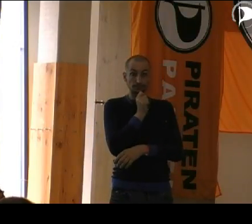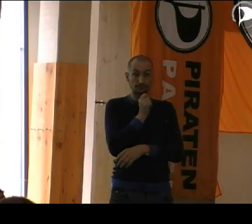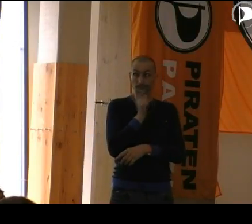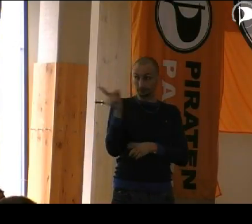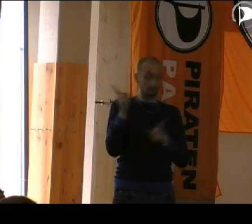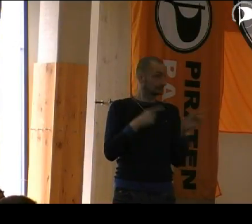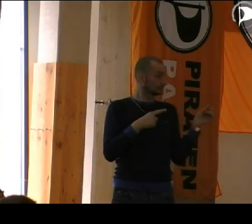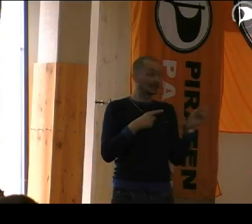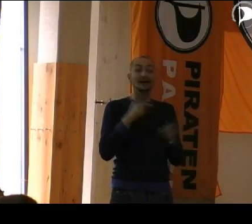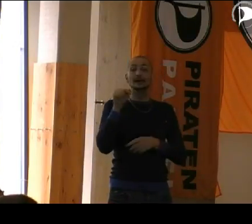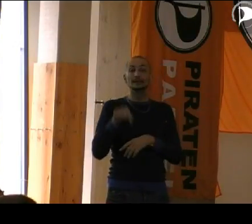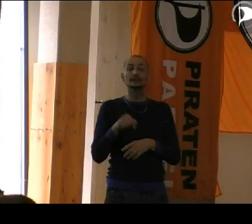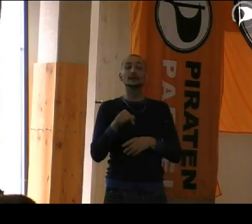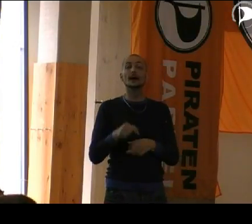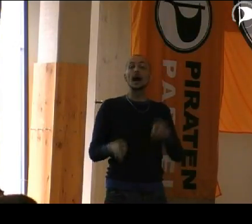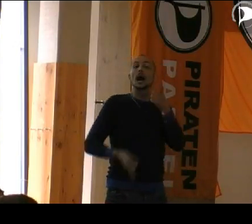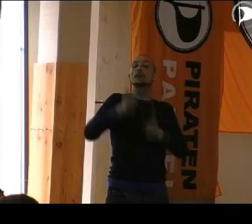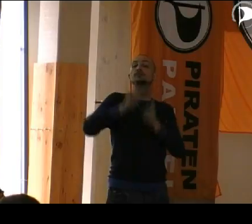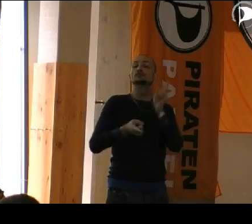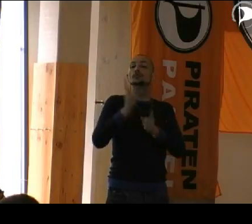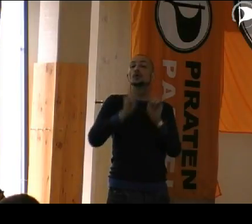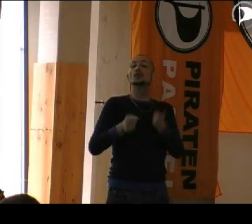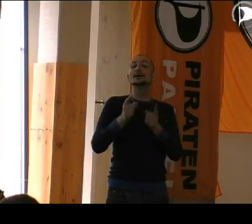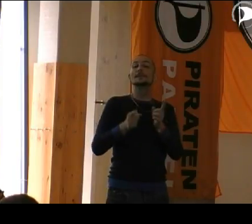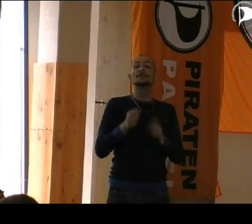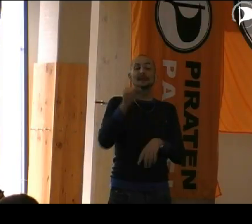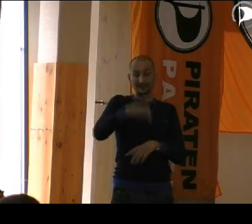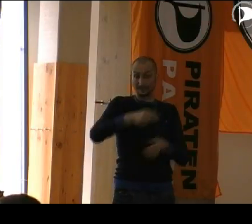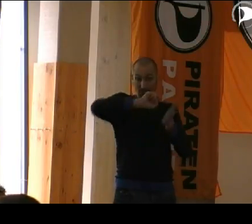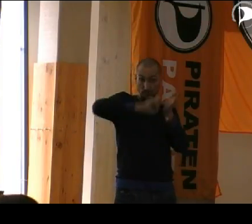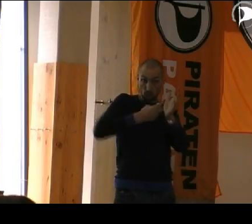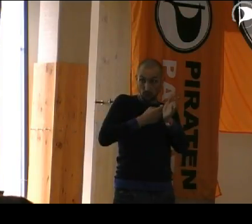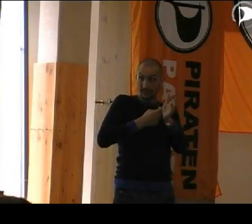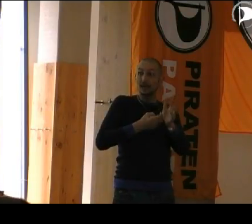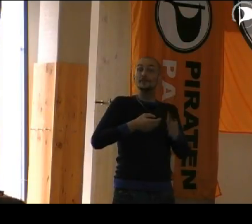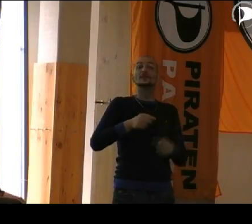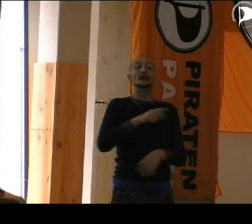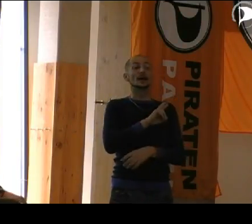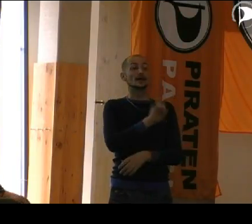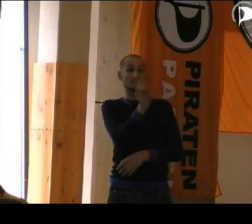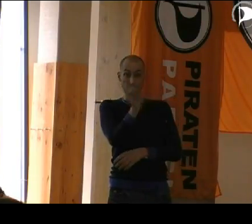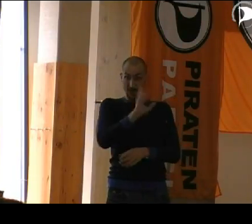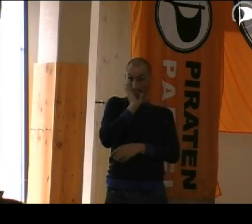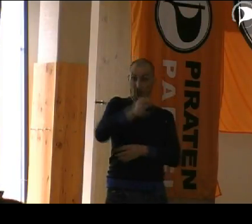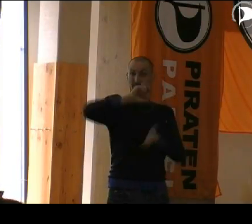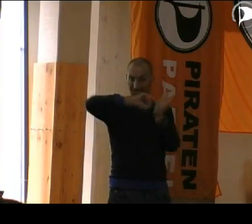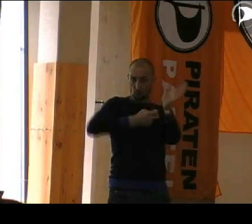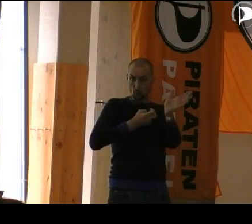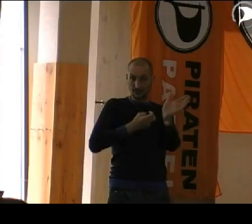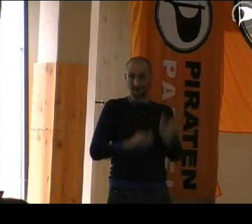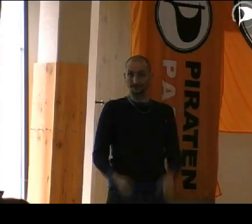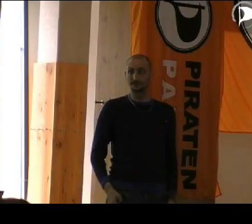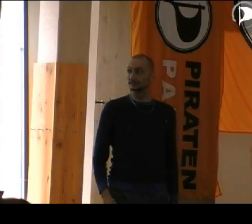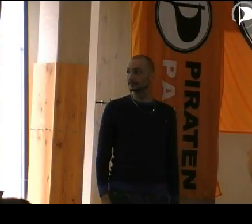dann stimmen wir jetzt darüber ab ob die abstimmung von vorhin wiederholen mir ist dafür dass die abstimmung von vorhin wiederholt wird liegt wird es eine stimmkarte